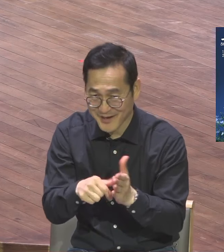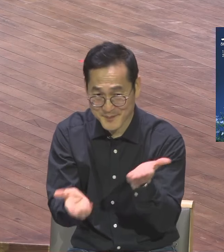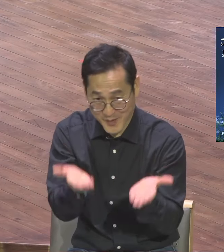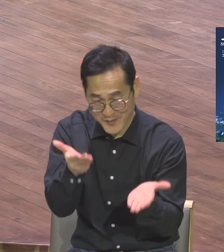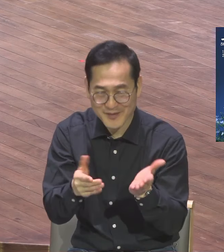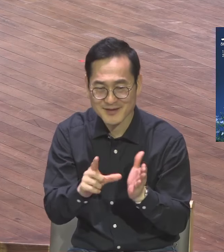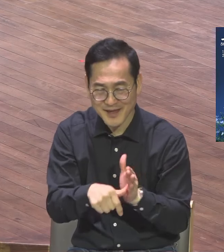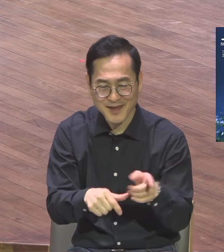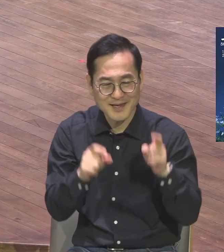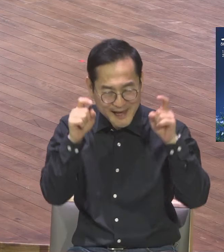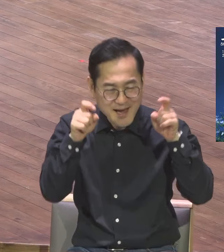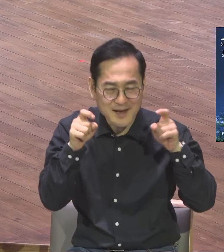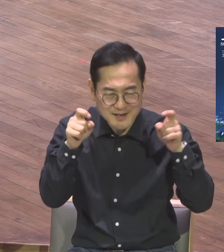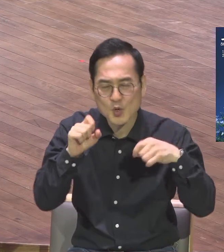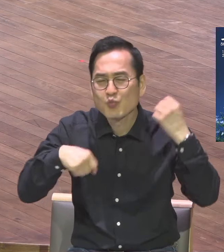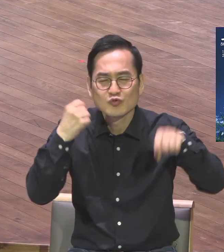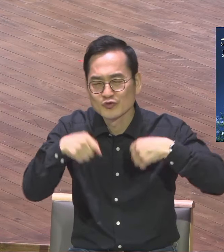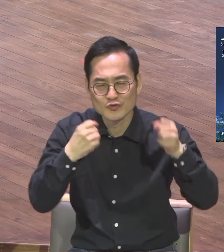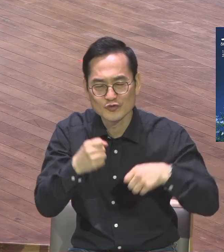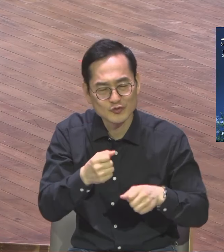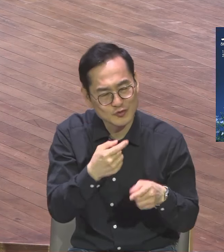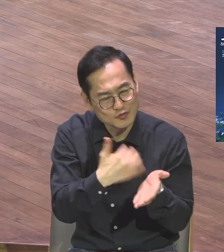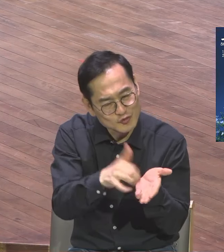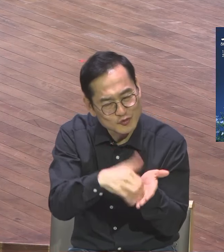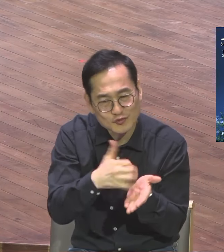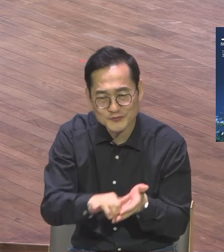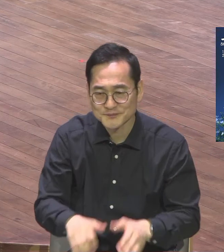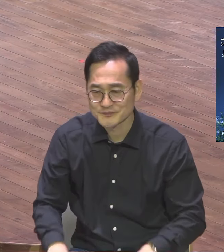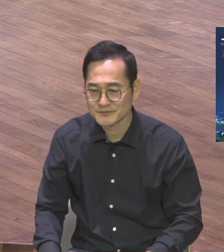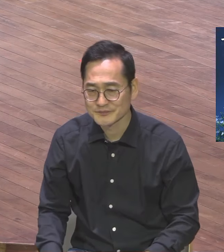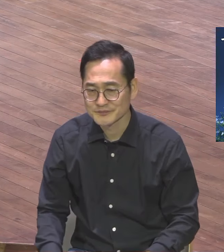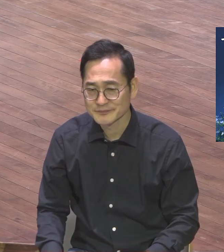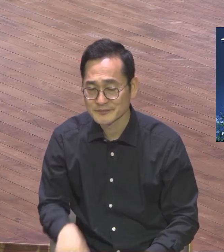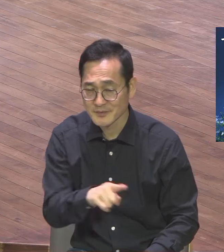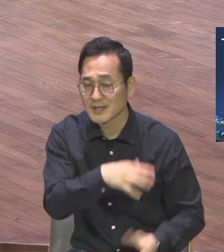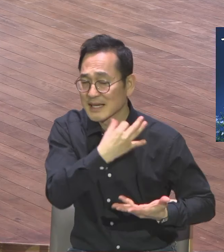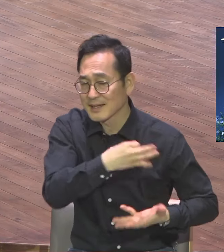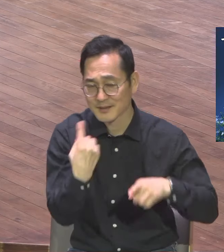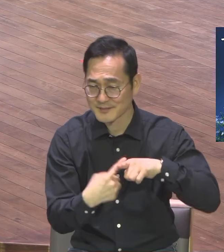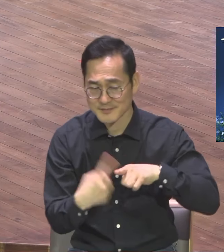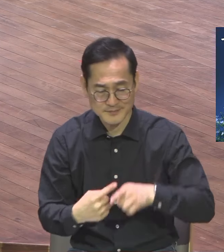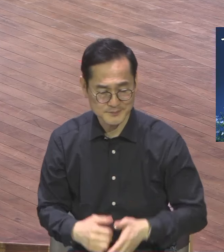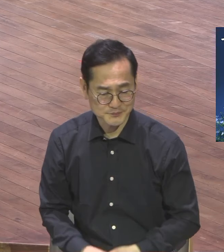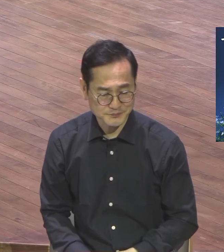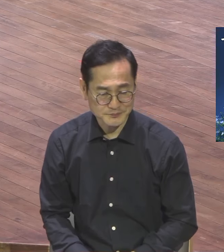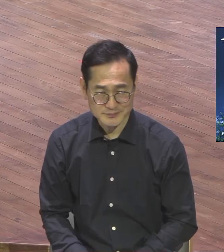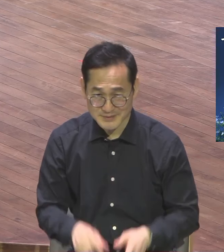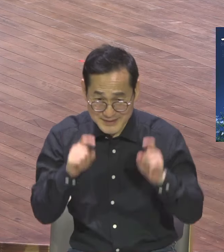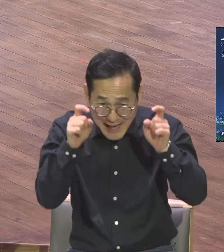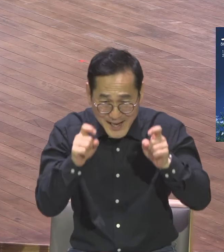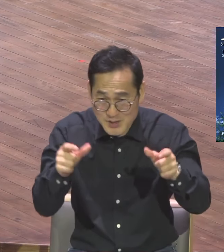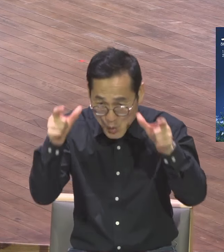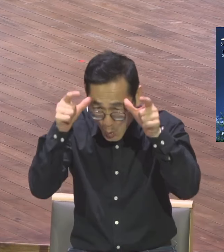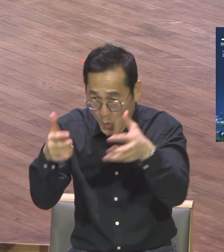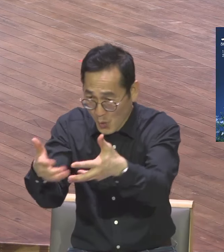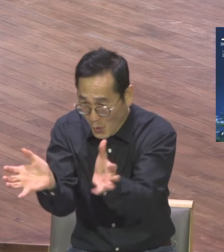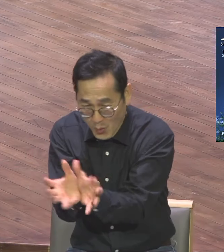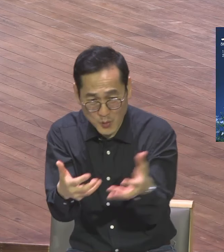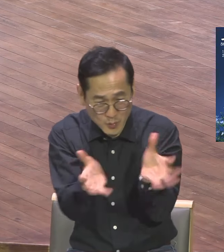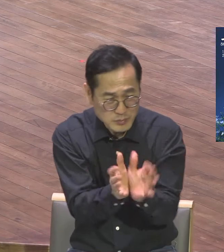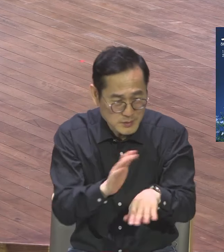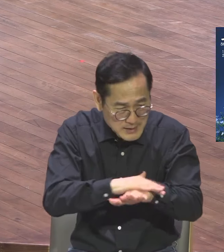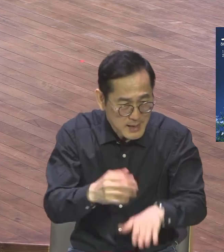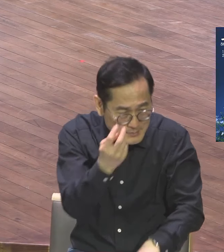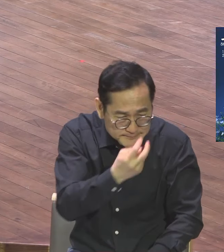가축들이 재산인 동시에 생업의 기반이었어요. 오늘 본문에 보면 이런 양떼나 소떼를 부지런히